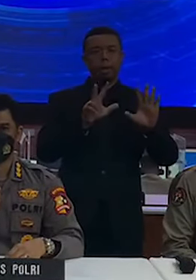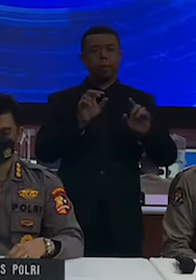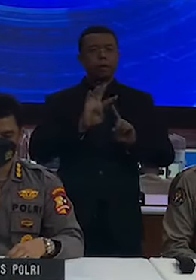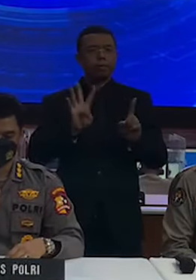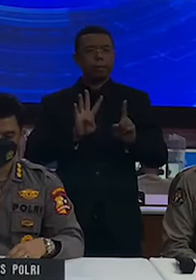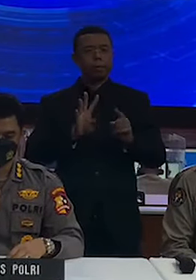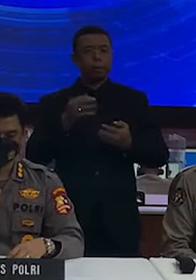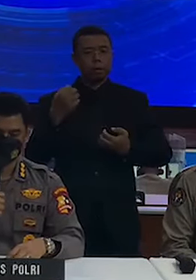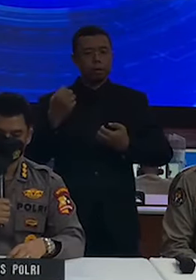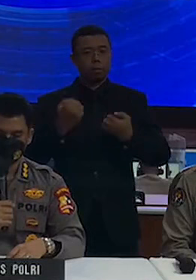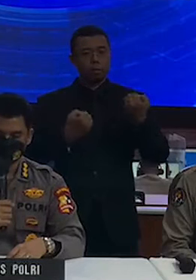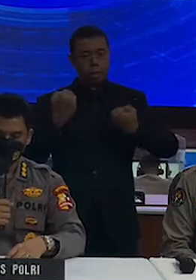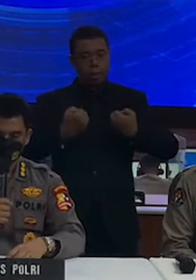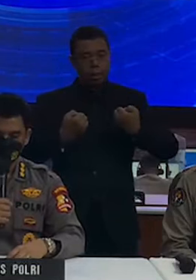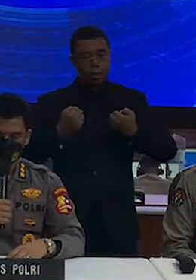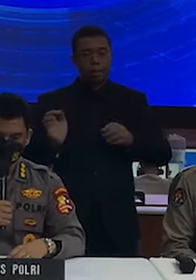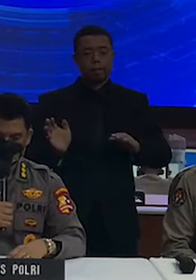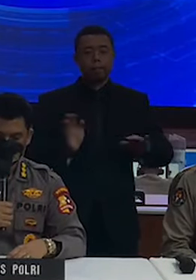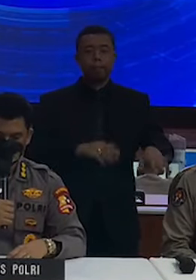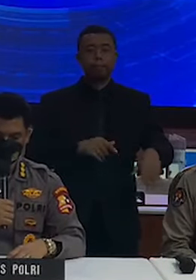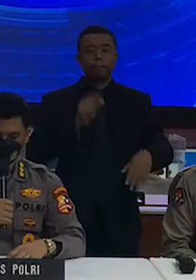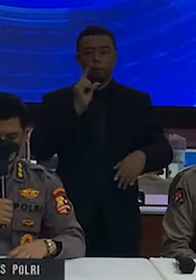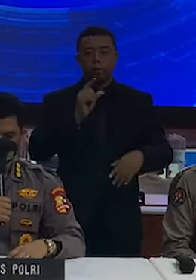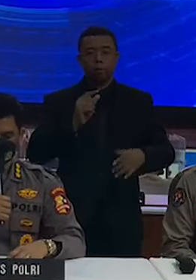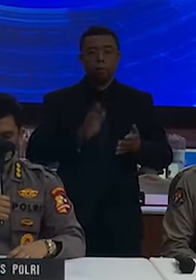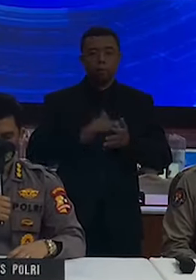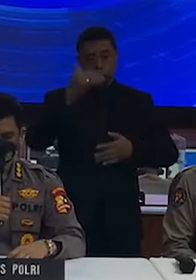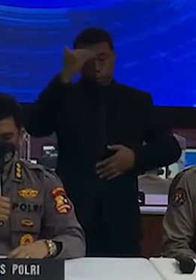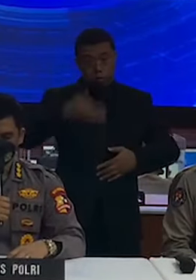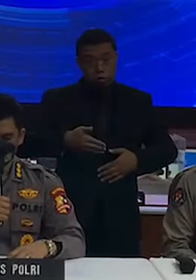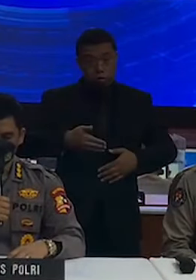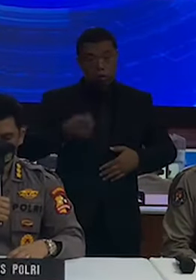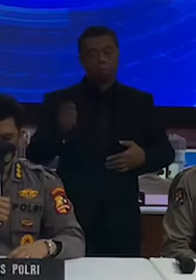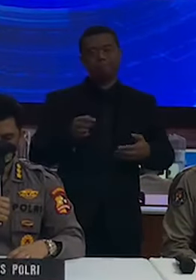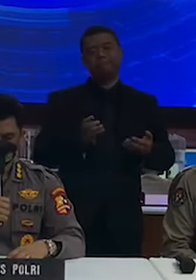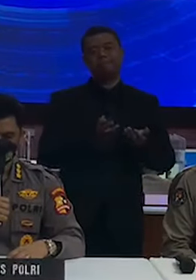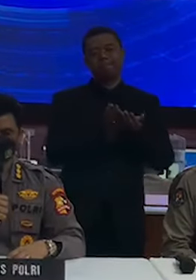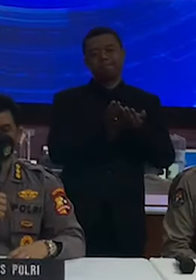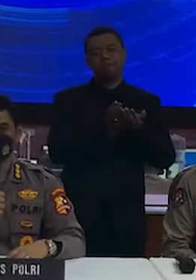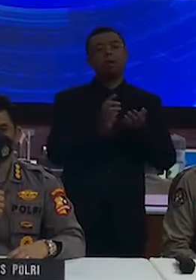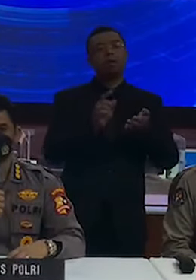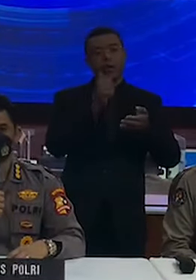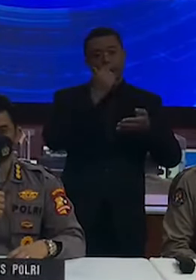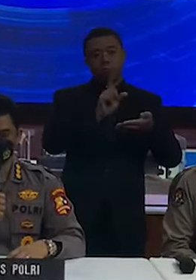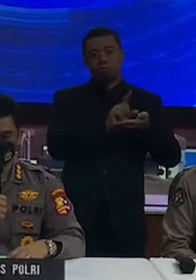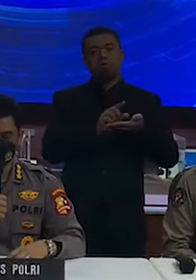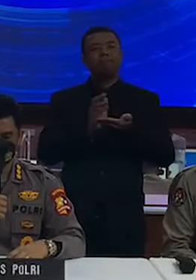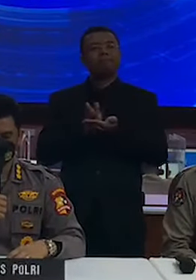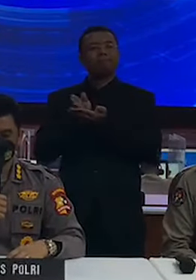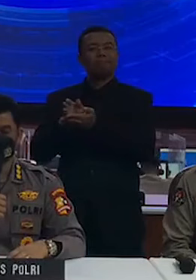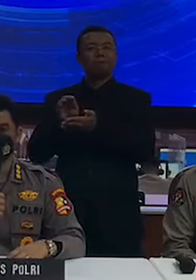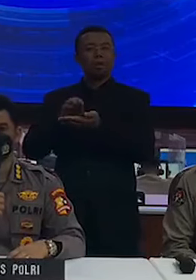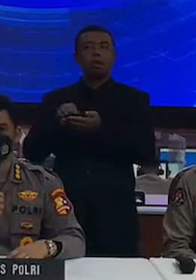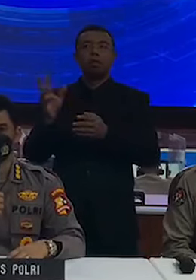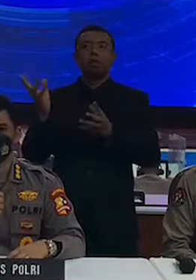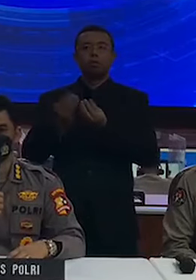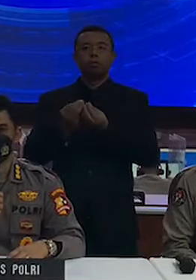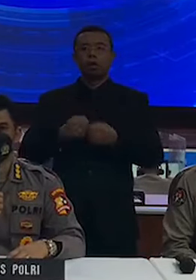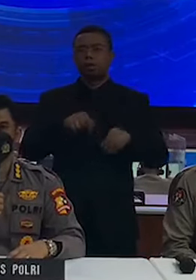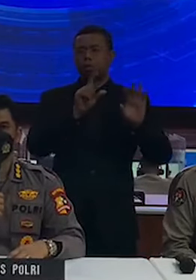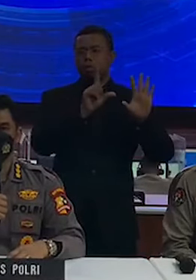13.814 kendaraan. Kemudian jumlah kendaraan bus dari pelabuhan Bakahuni menuju Merak, pelabuhan Merak ini sebanyak